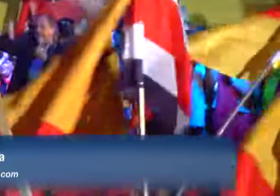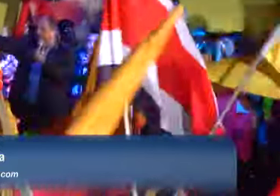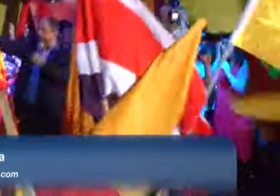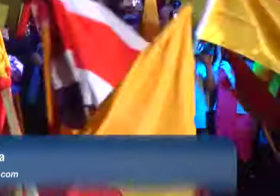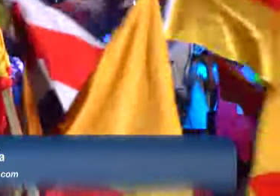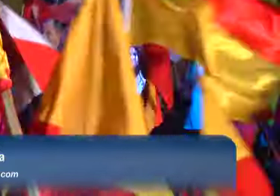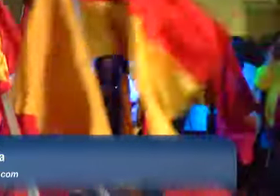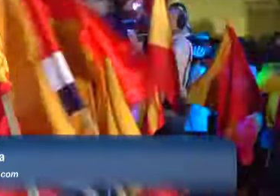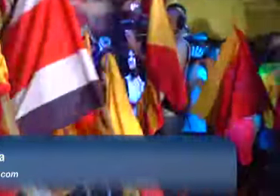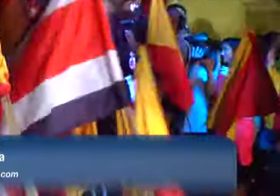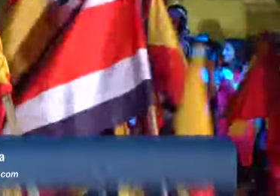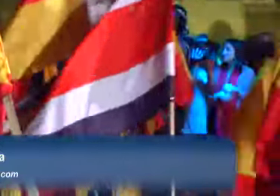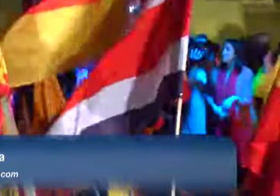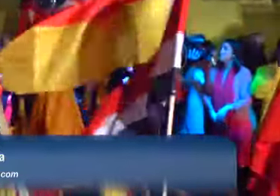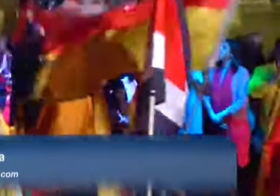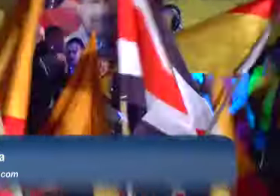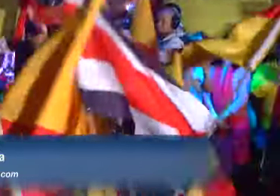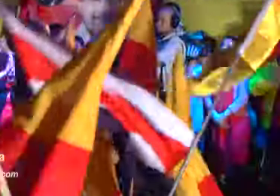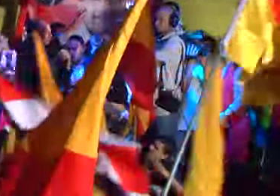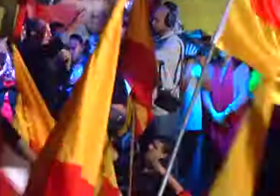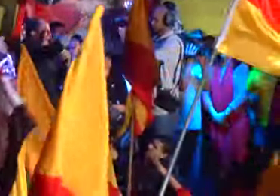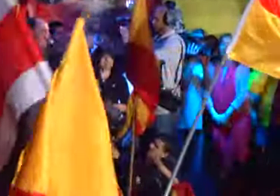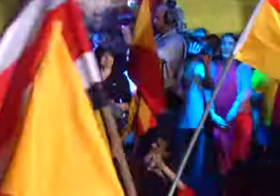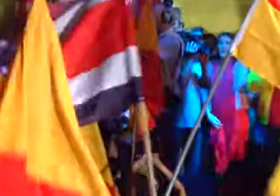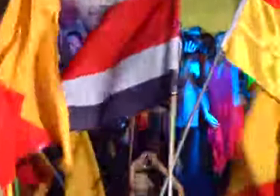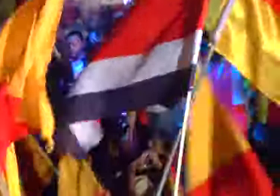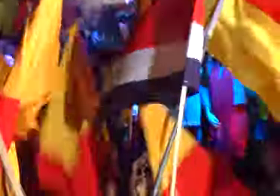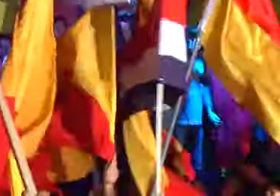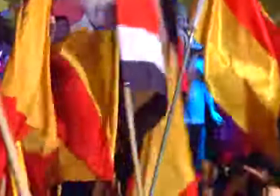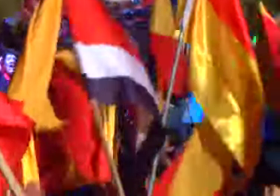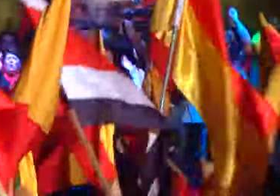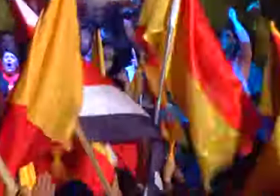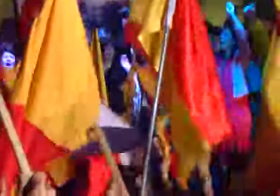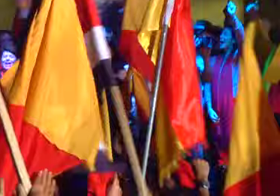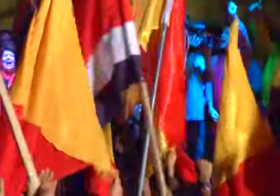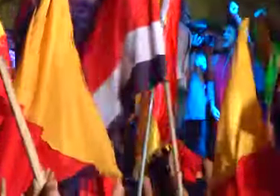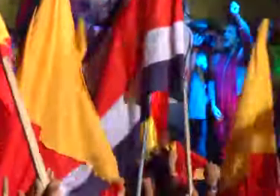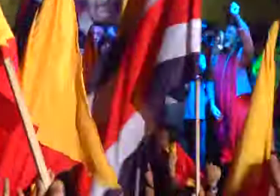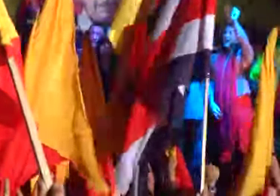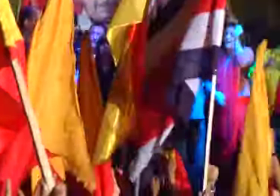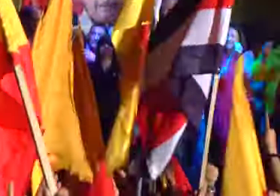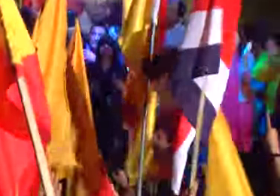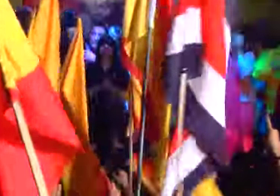una y otra vez que con Costa Rica no se